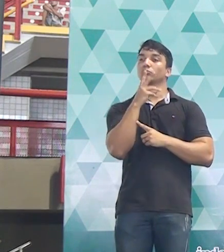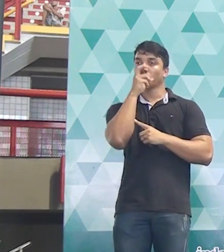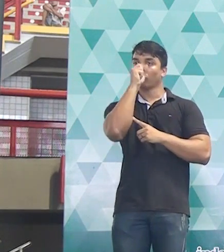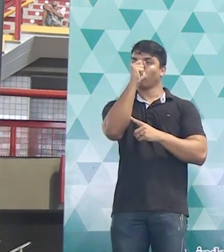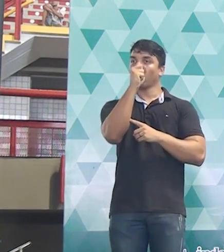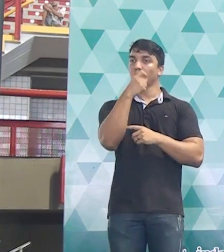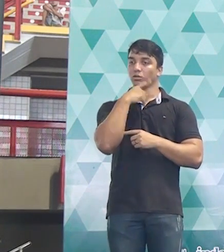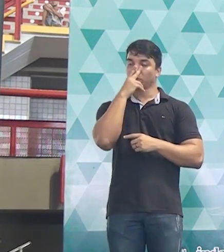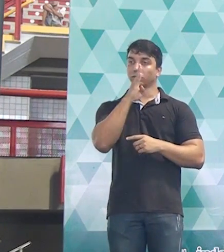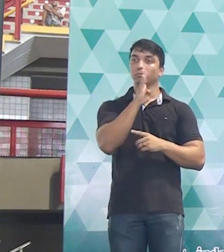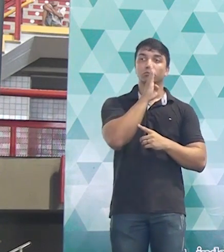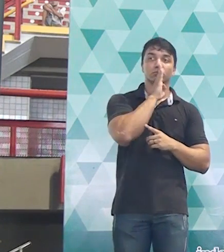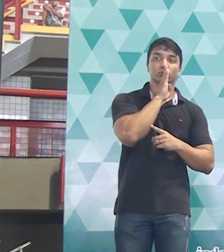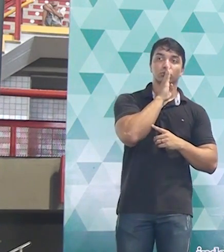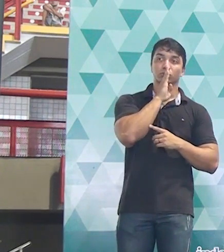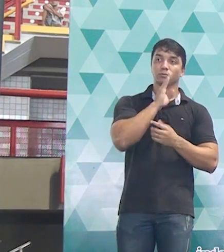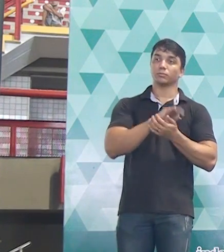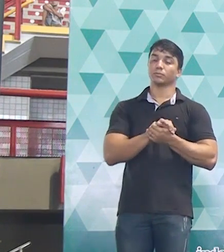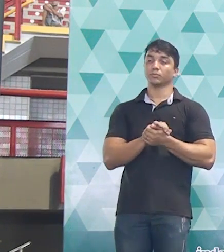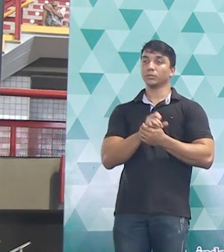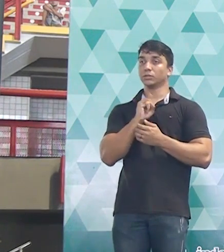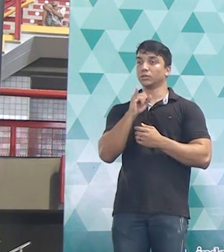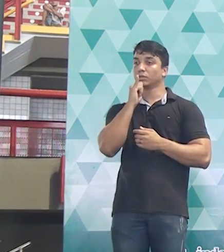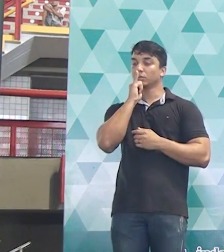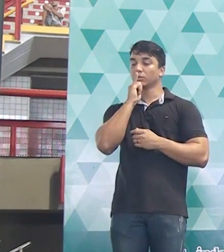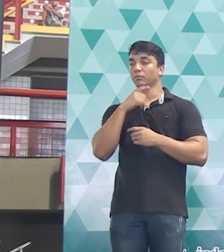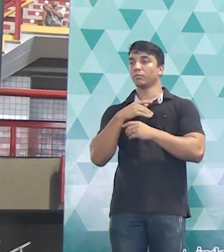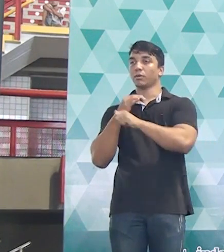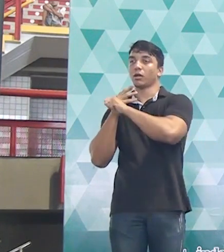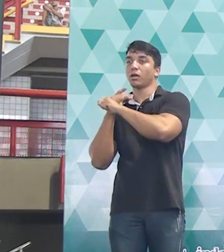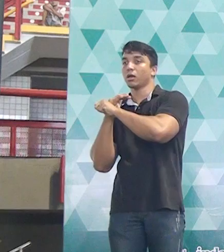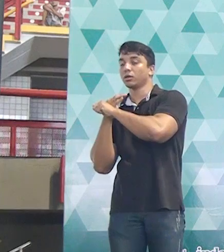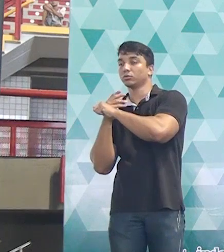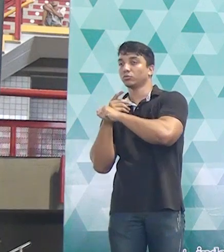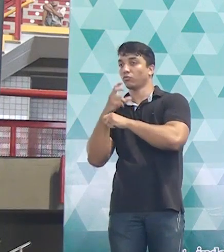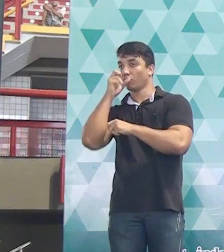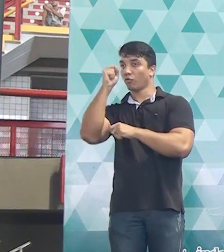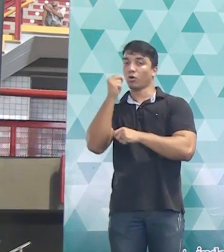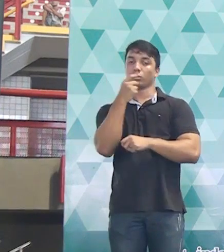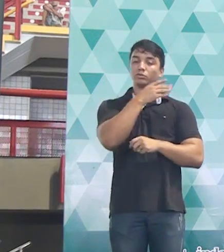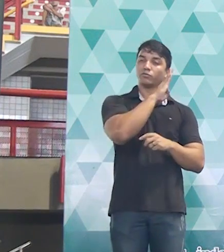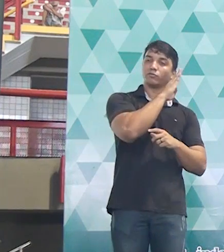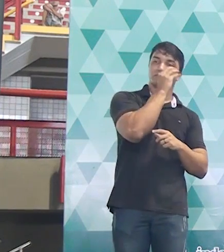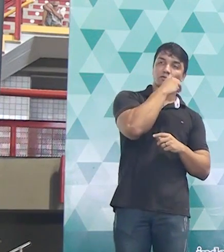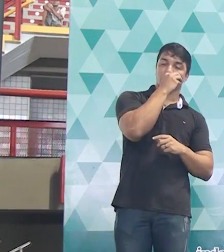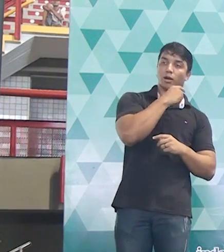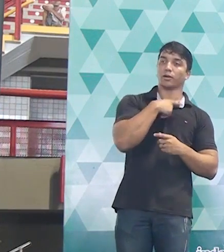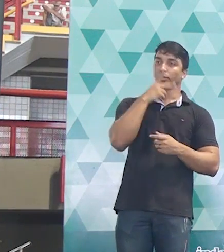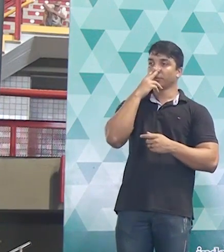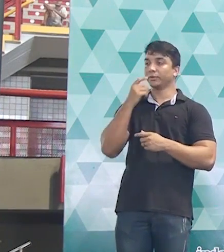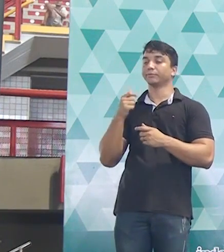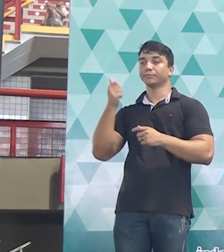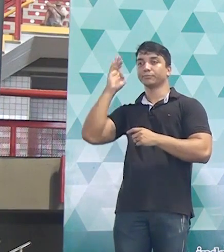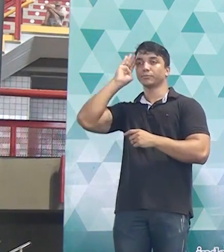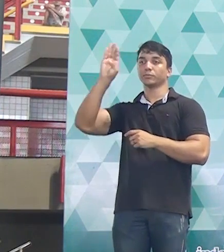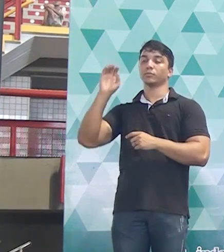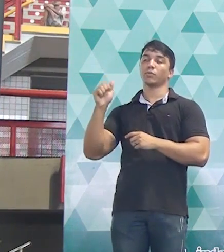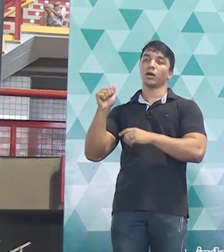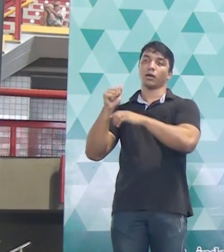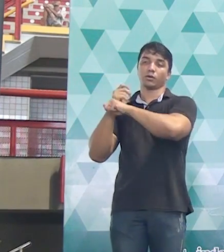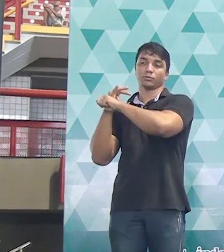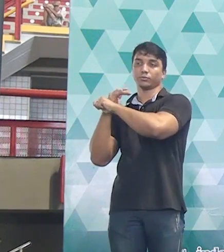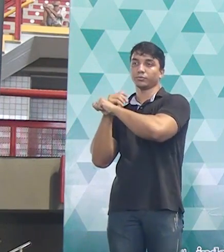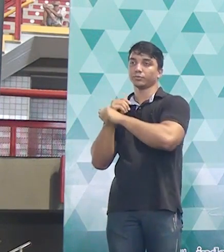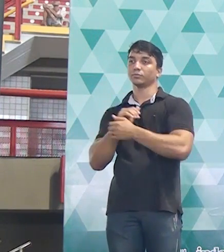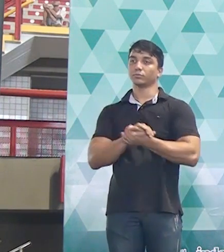neutro. Ácido forte com base fraca, sal de caráter ácido. Ácido fraco com base forte, sal de caráter